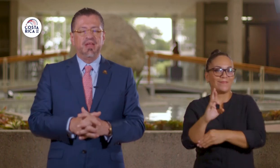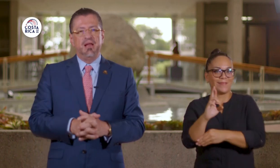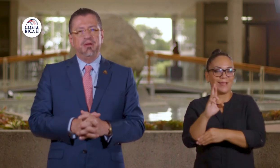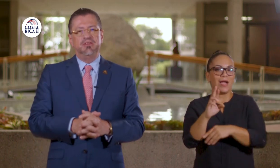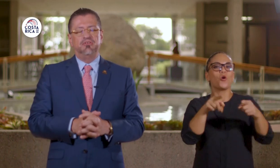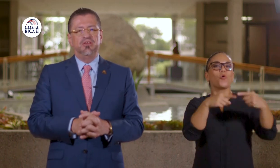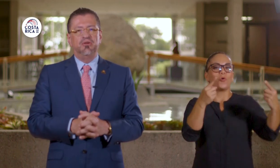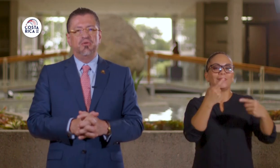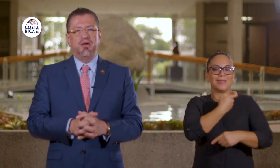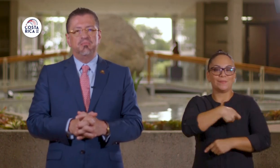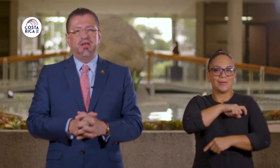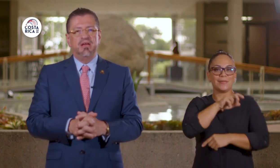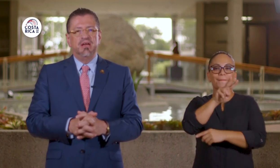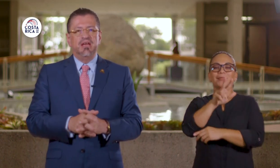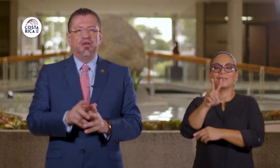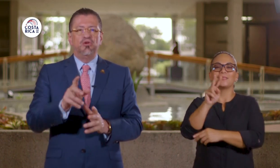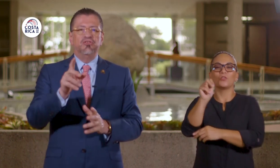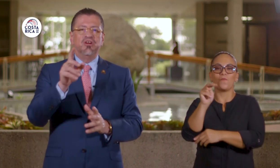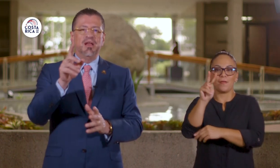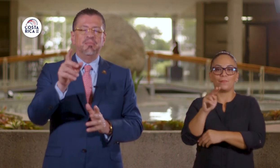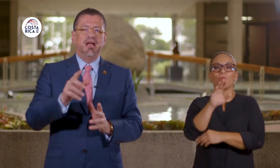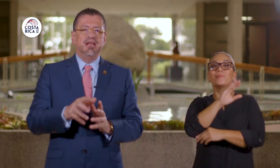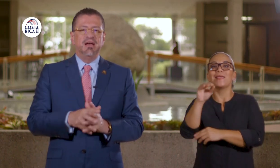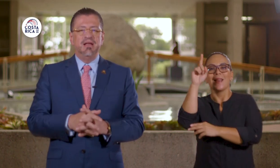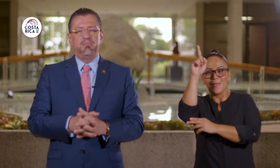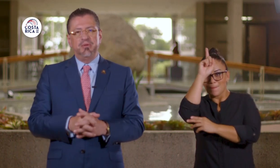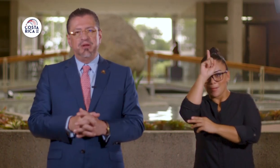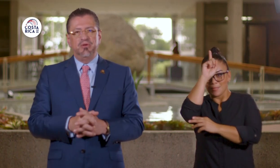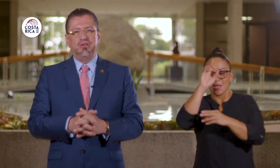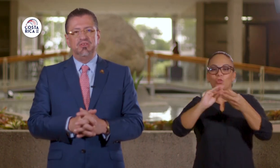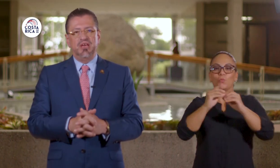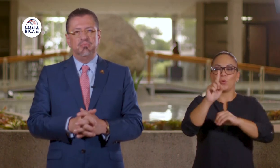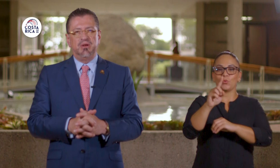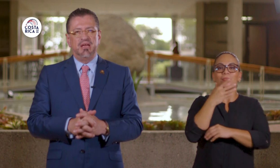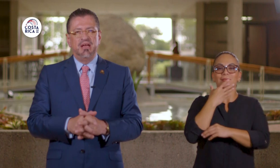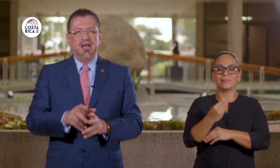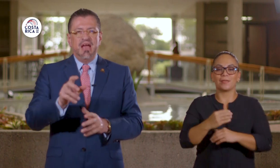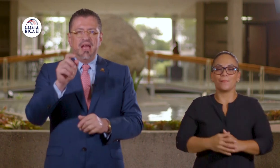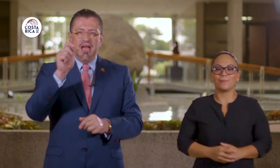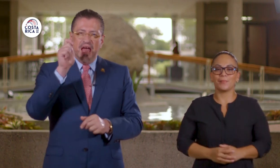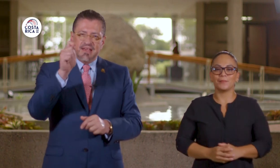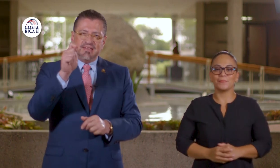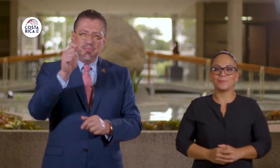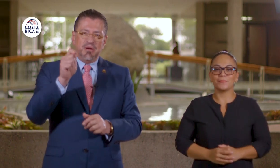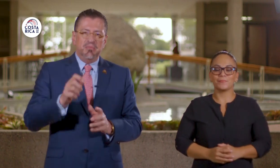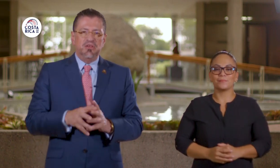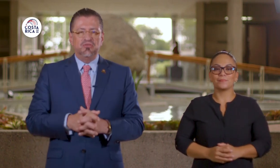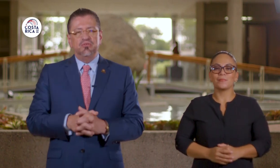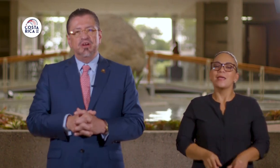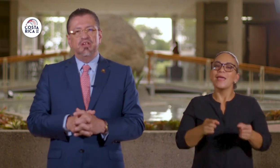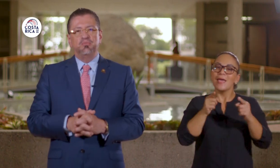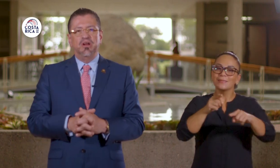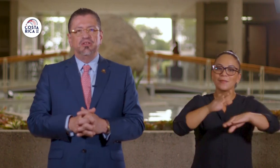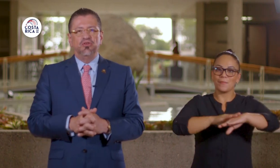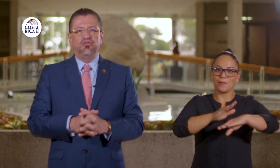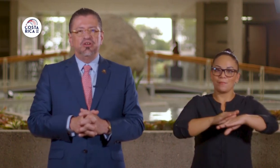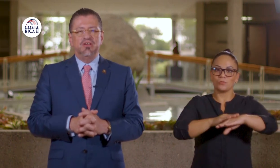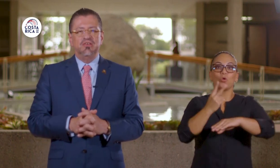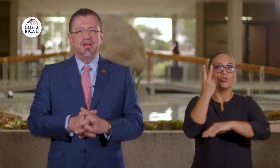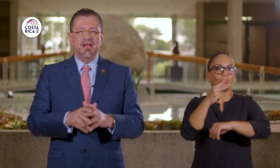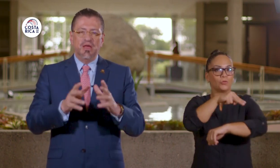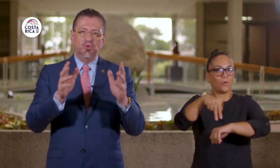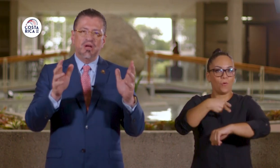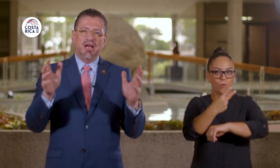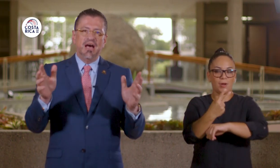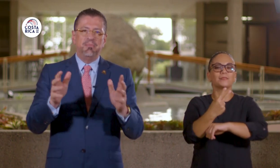España el 23 de noviembre y contra Alemania el 1 de diciembre. Este permiso es por las